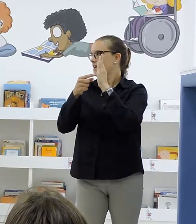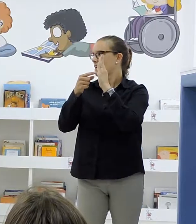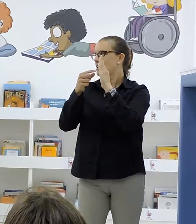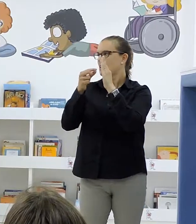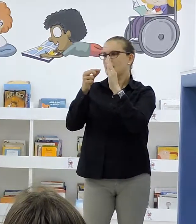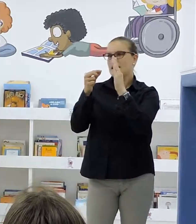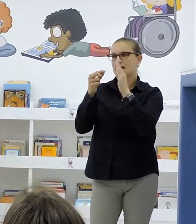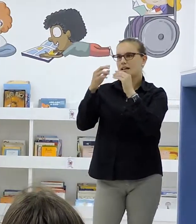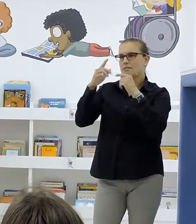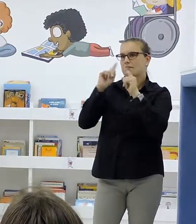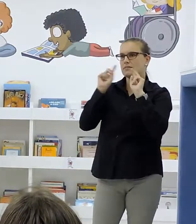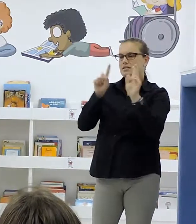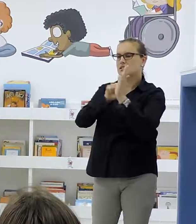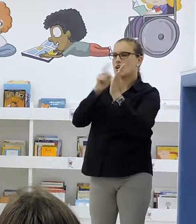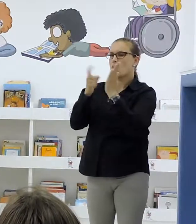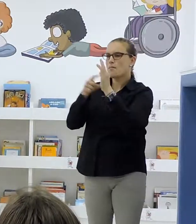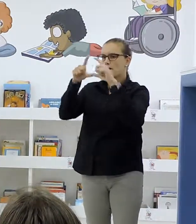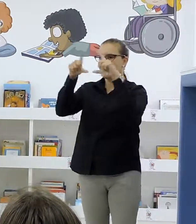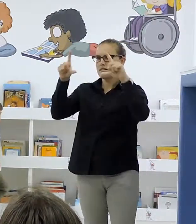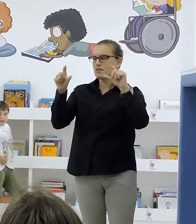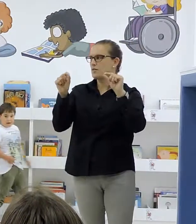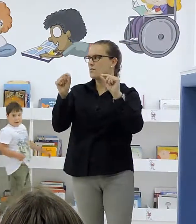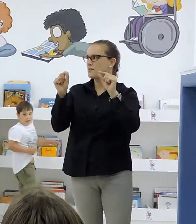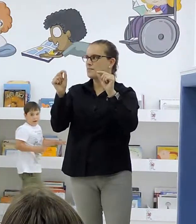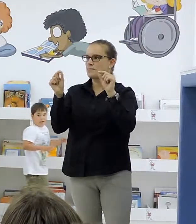Y el billete está entero.